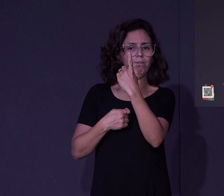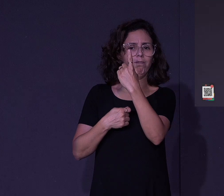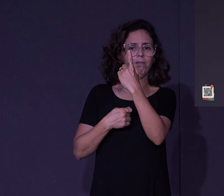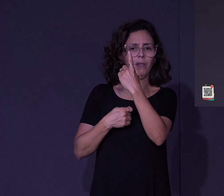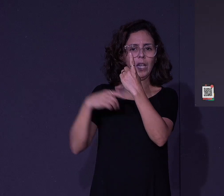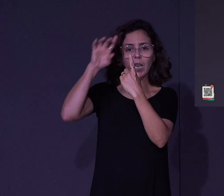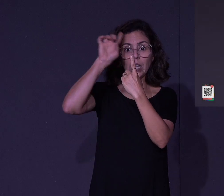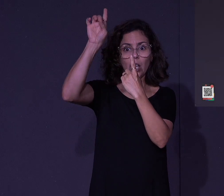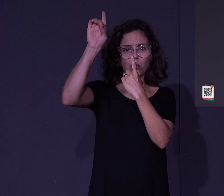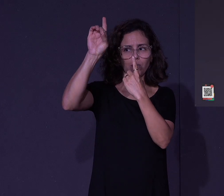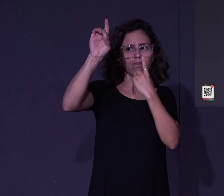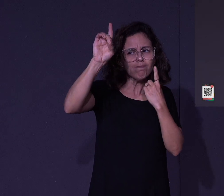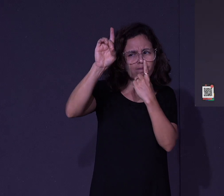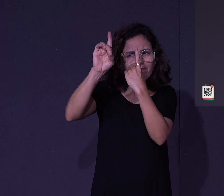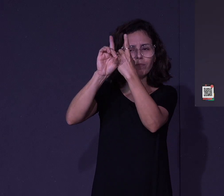O Senhor tem buscado,